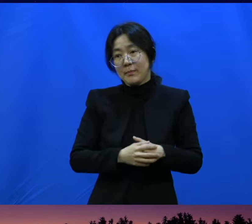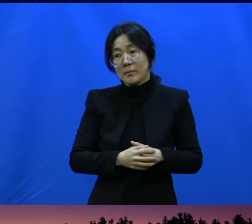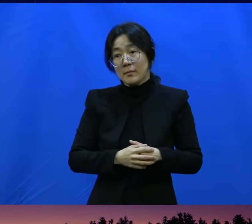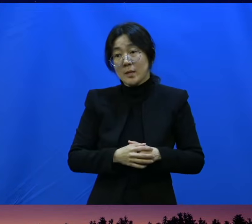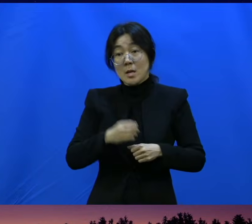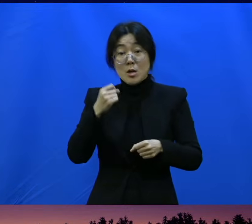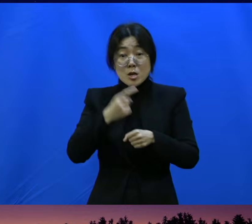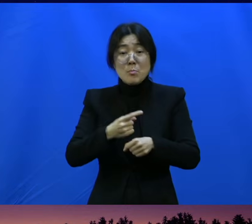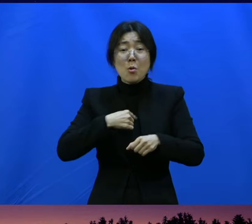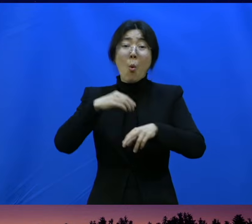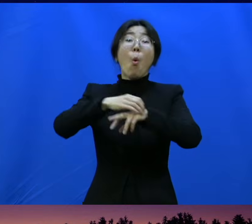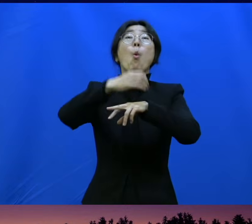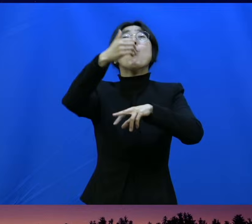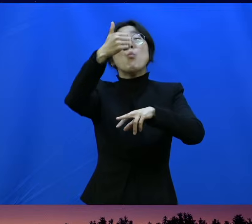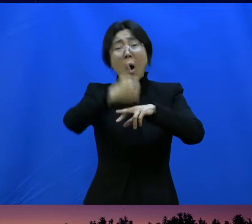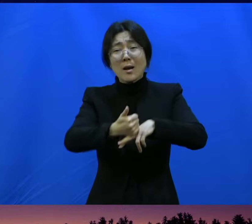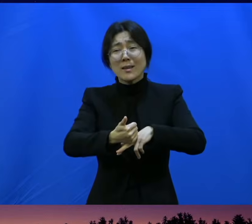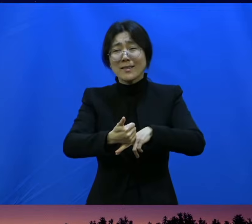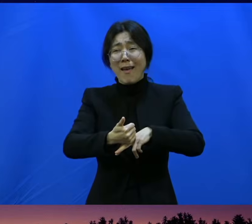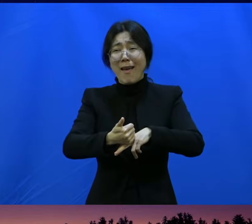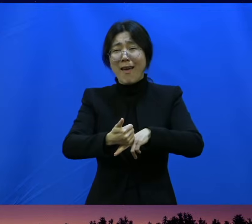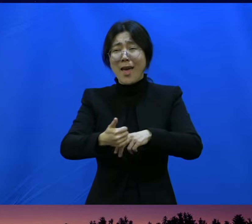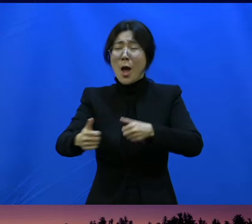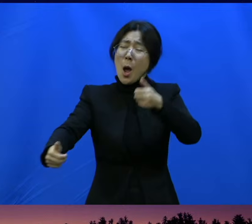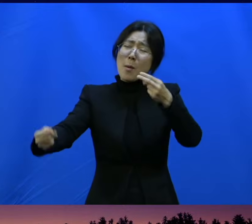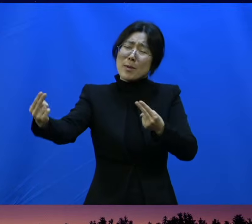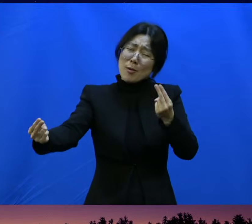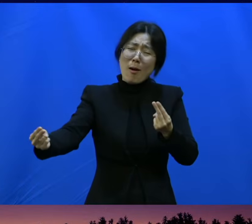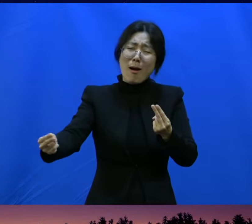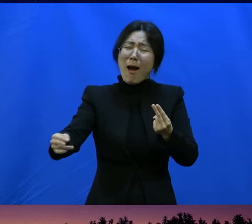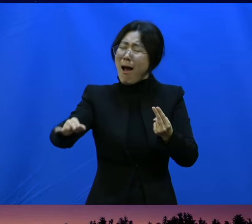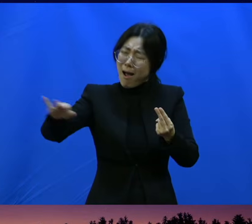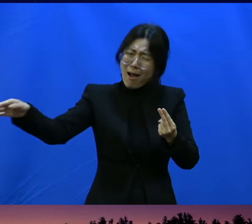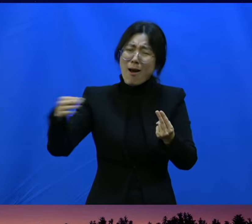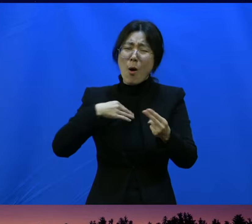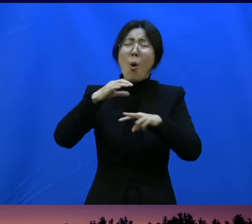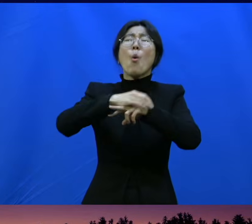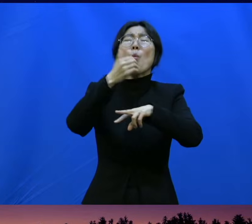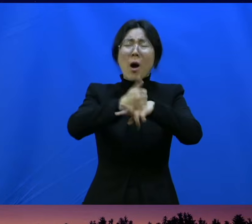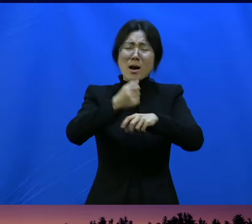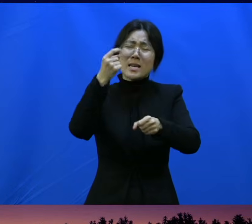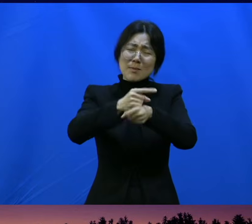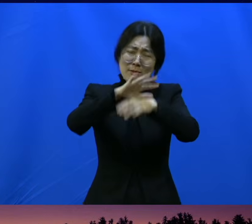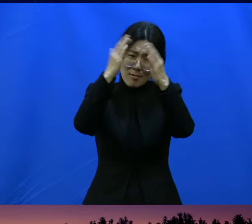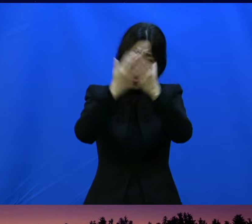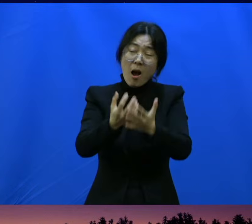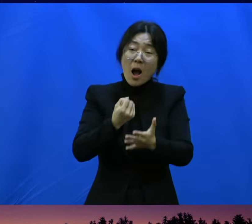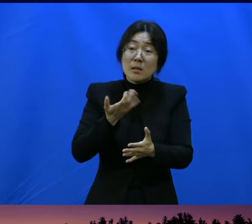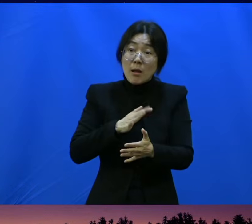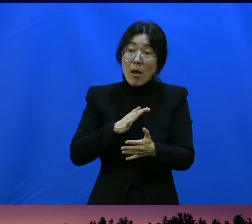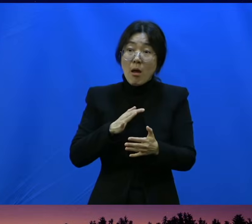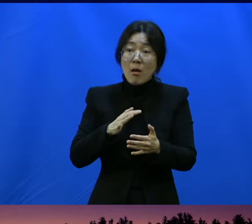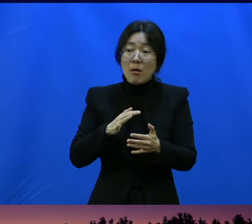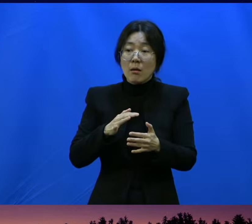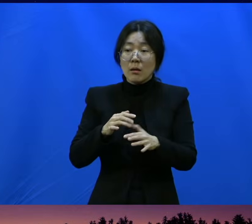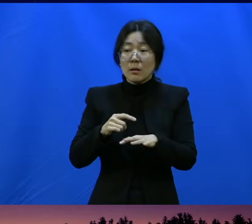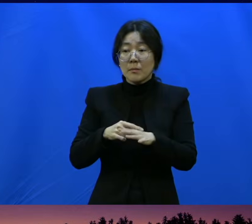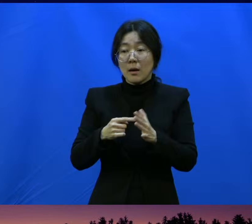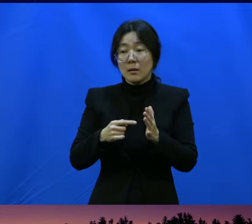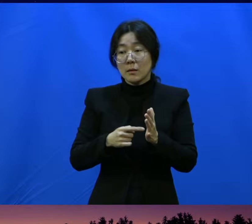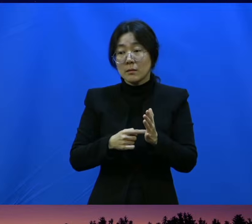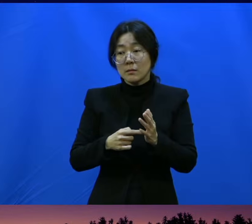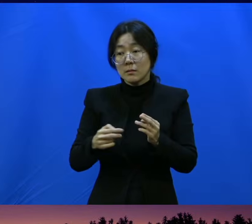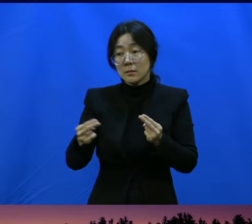비교의식을 가져요. 왕이 누구하고 비교를 해요, 여러분? 근데 왕인데 비교해요. 왕인데 열등감에 빠져요.